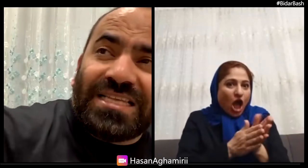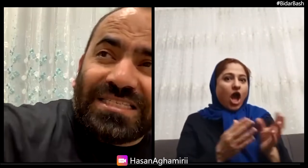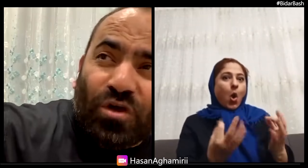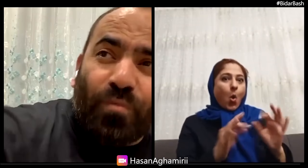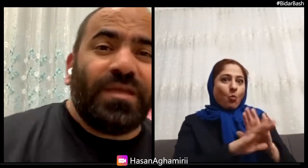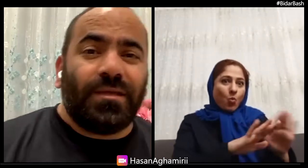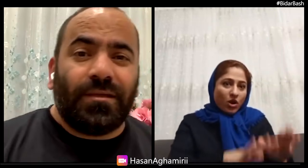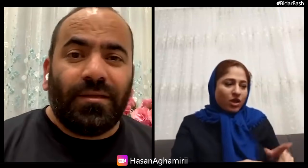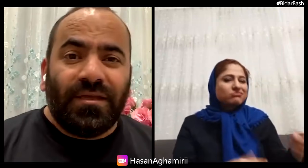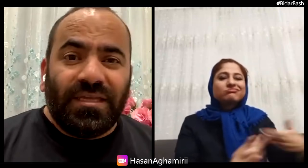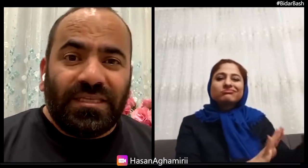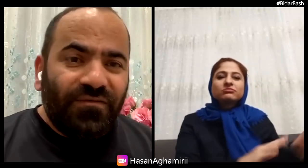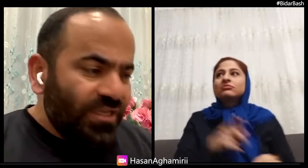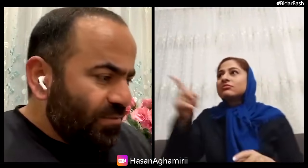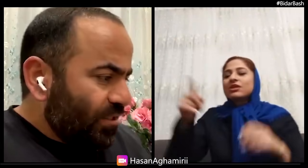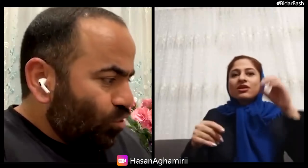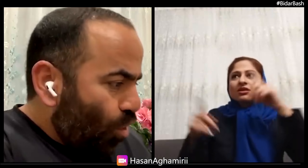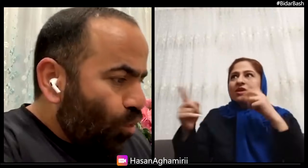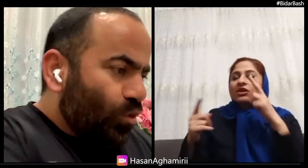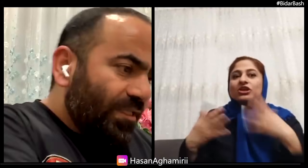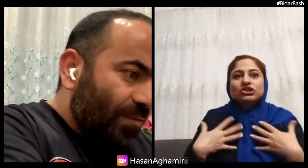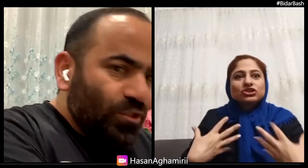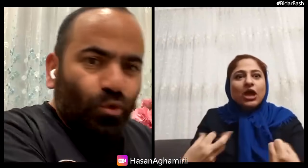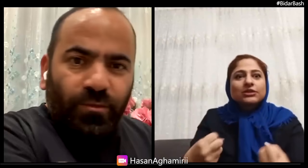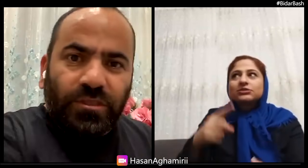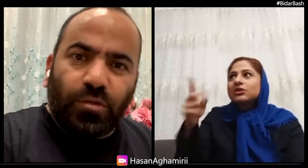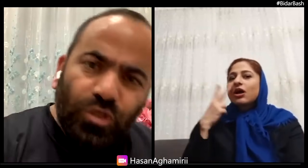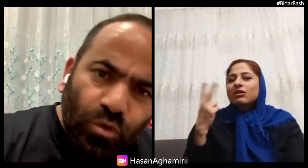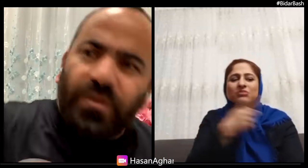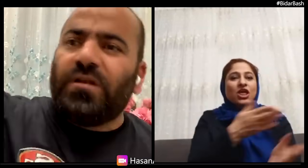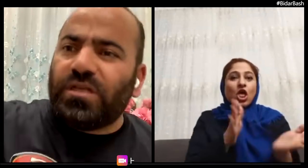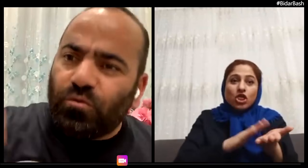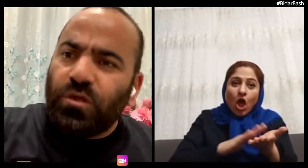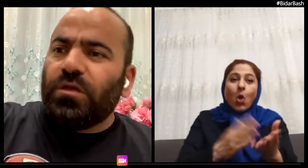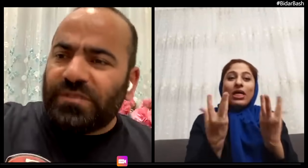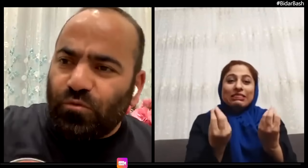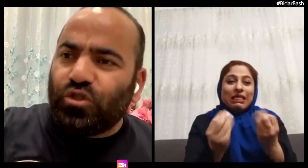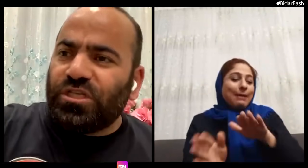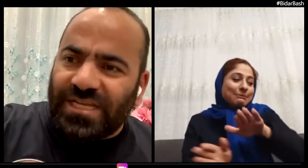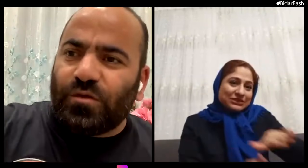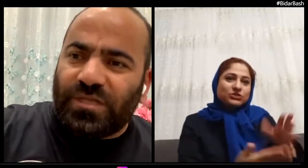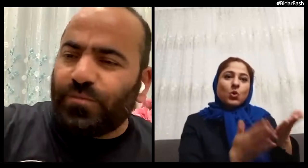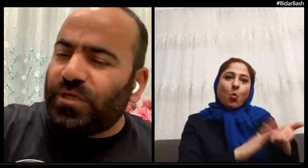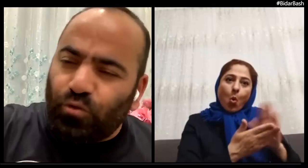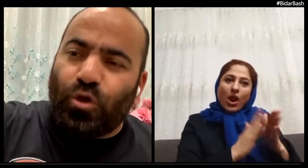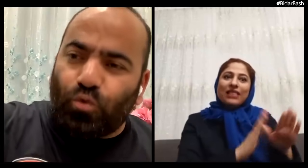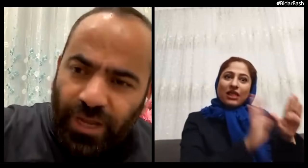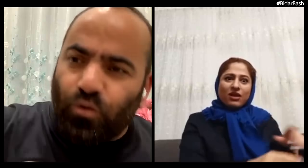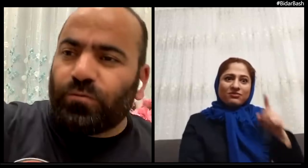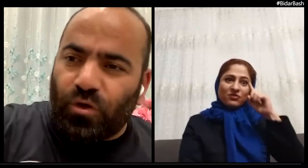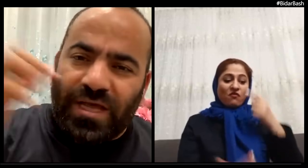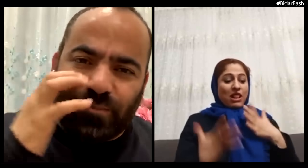انقدر جذابه، دیگه وای نمیشه اینو تا کنه، تمیز کنه، بذاره که میدوه بره لای مثلا اون جای جذابی که بره